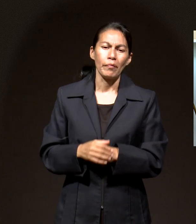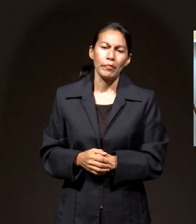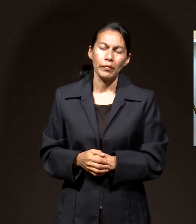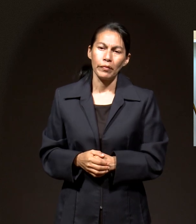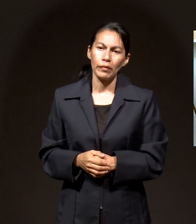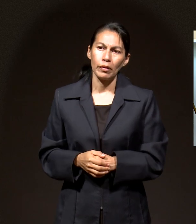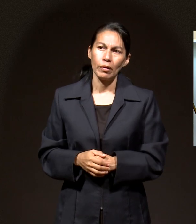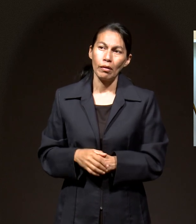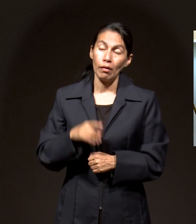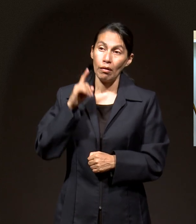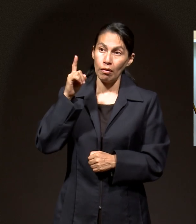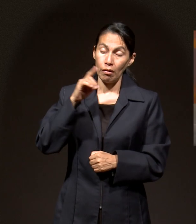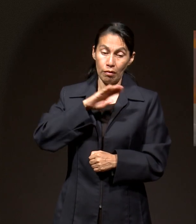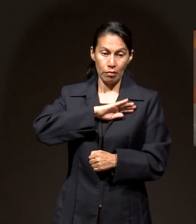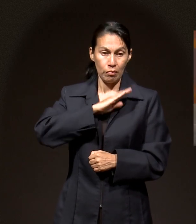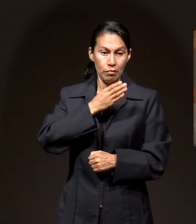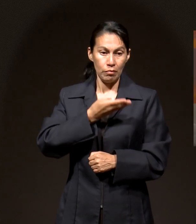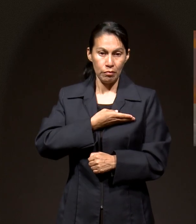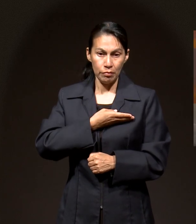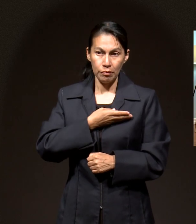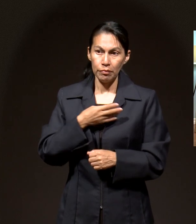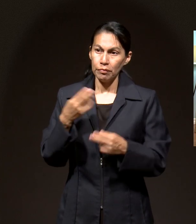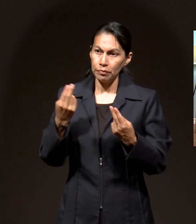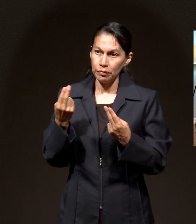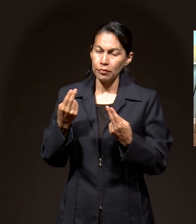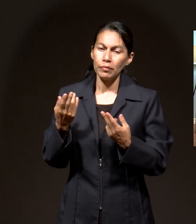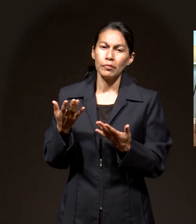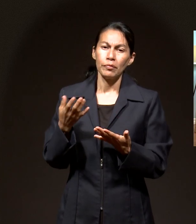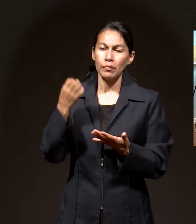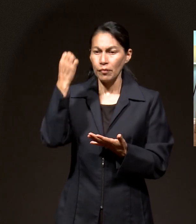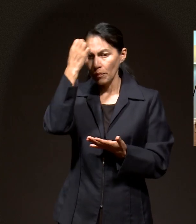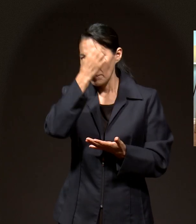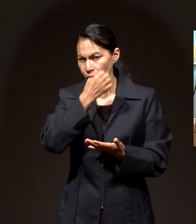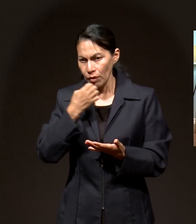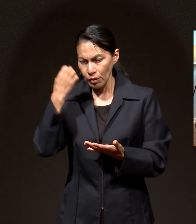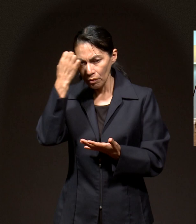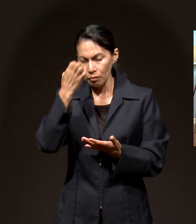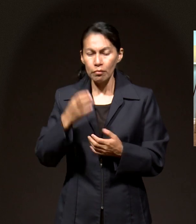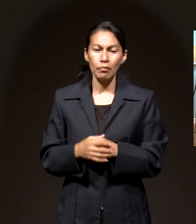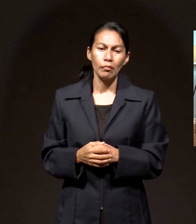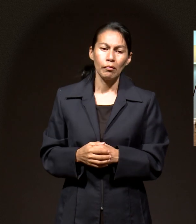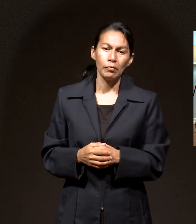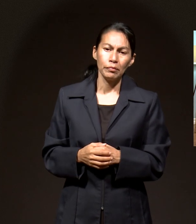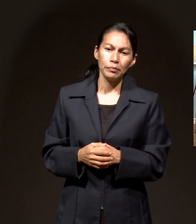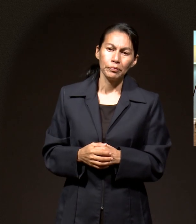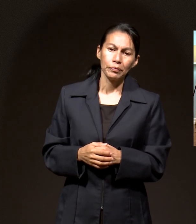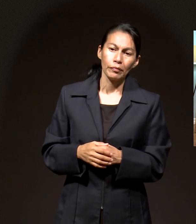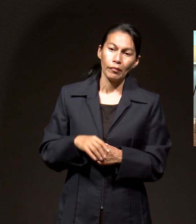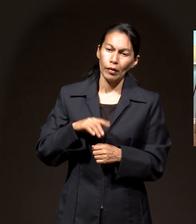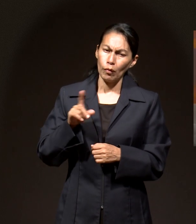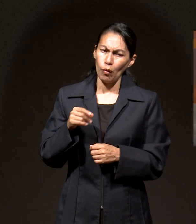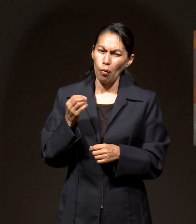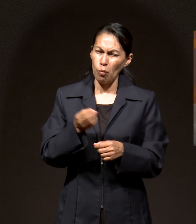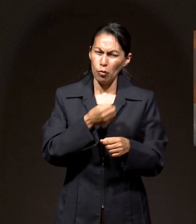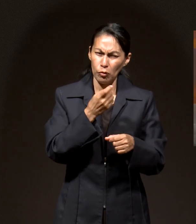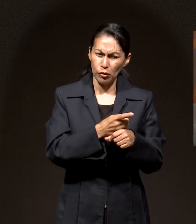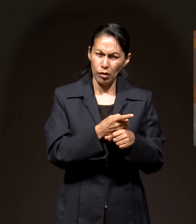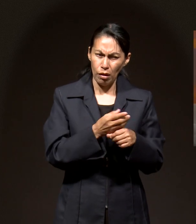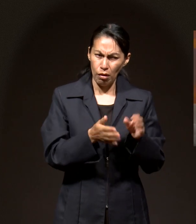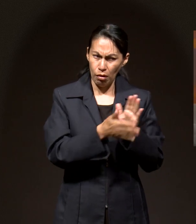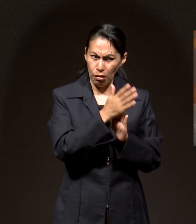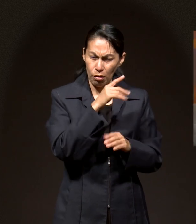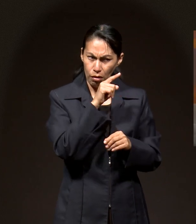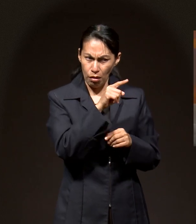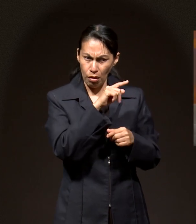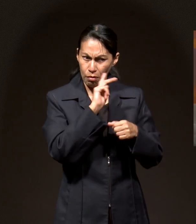un examen allá. En España se necesita un examen de admisión para la especialidad médica. Yo ya tenía todo listo. Sale la oportunidad de Israel. Lo puse